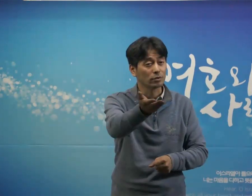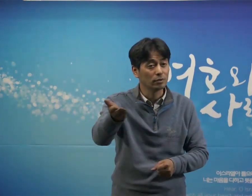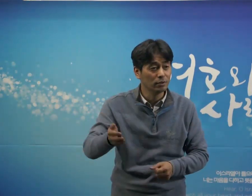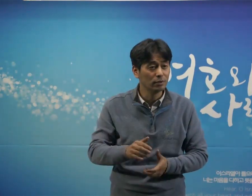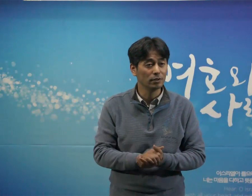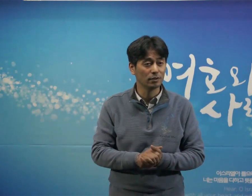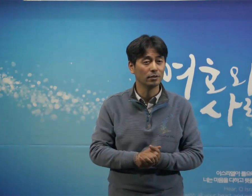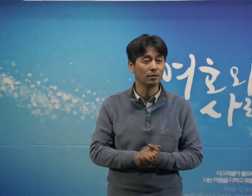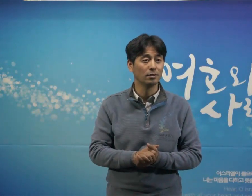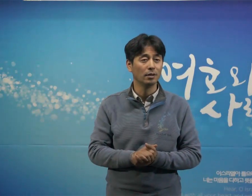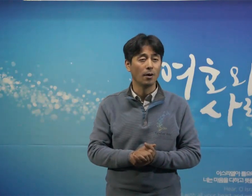사랑하는 여러분,